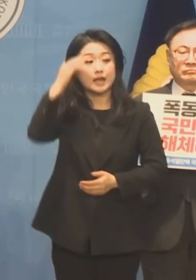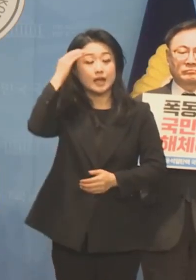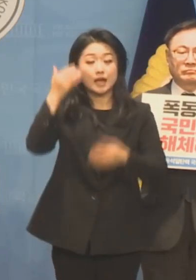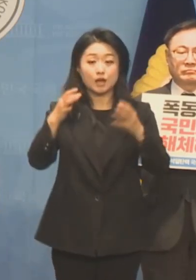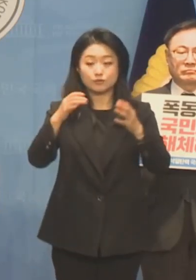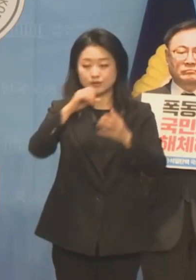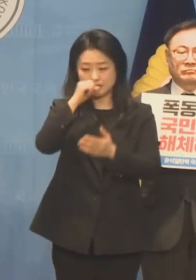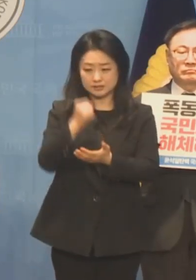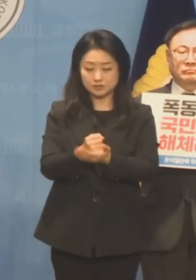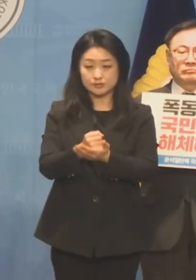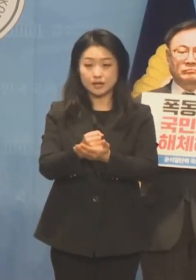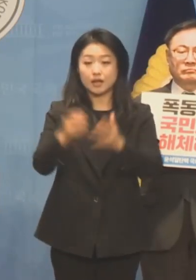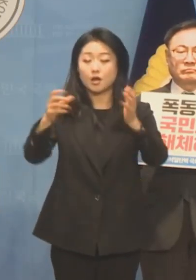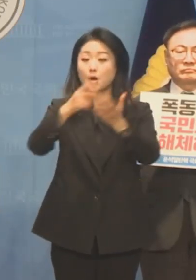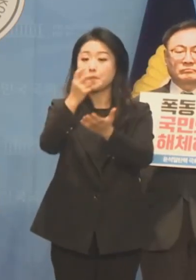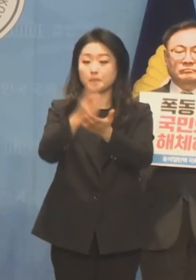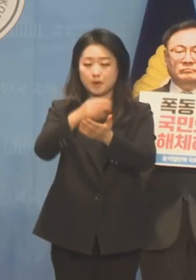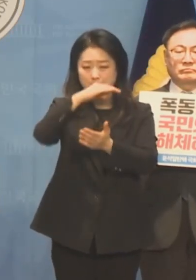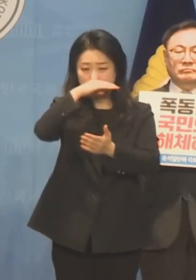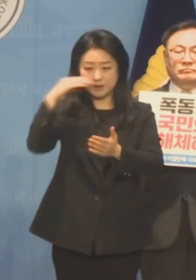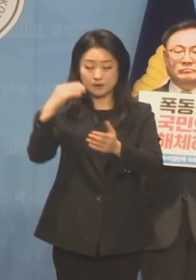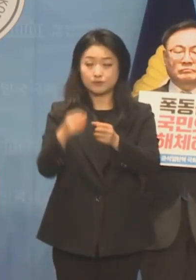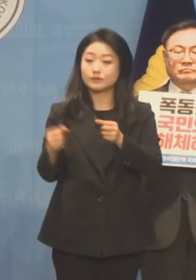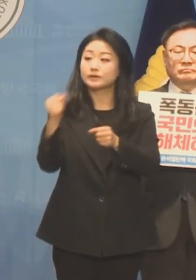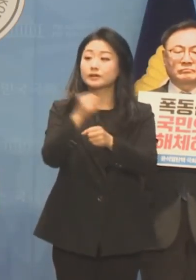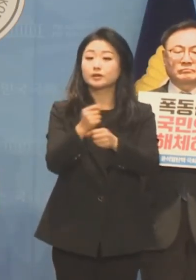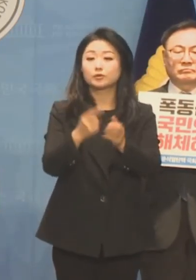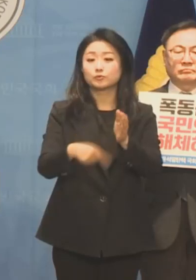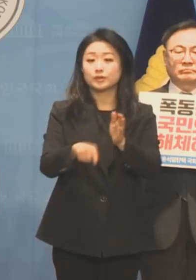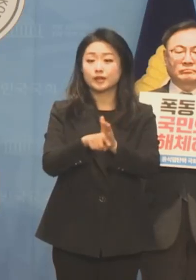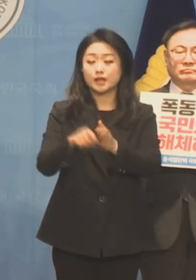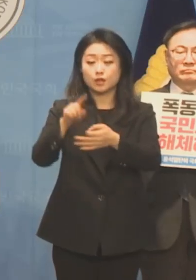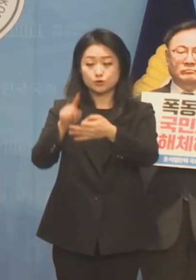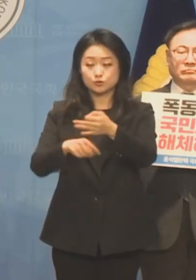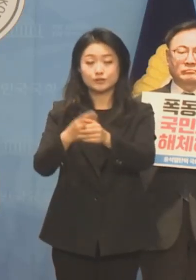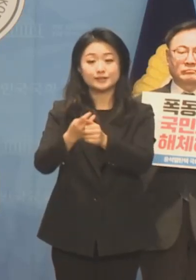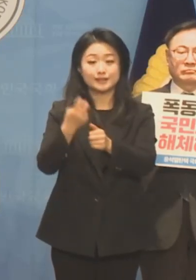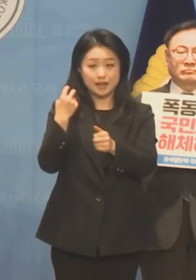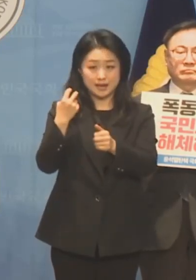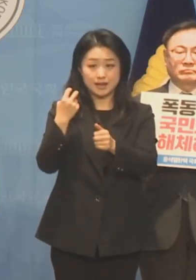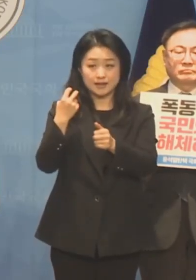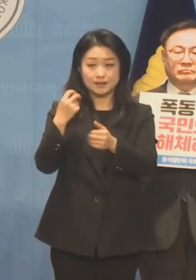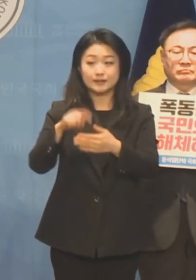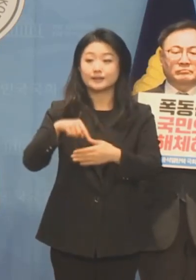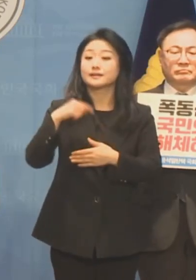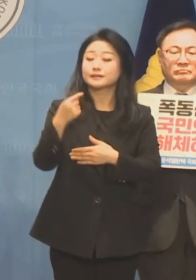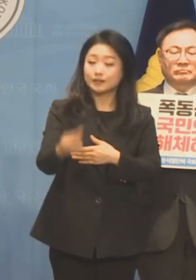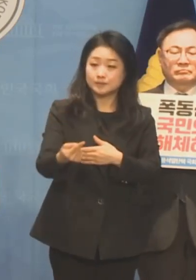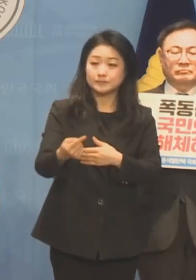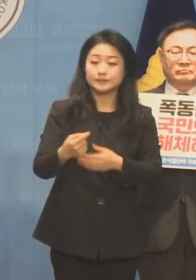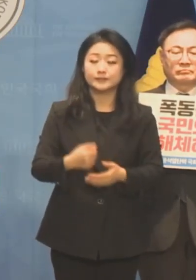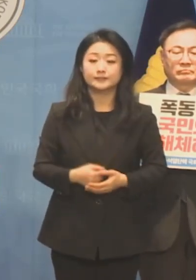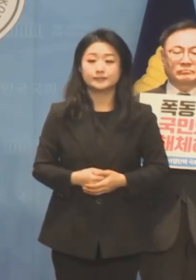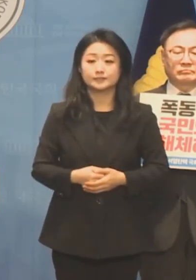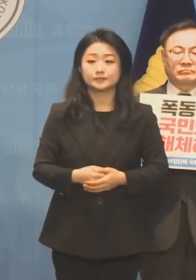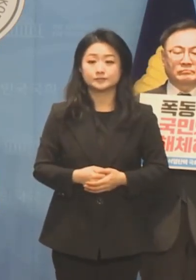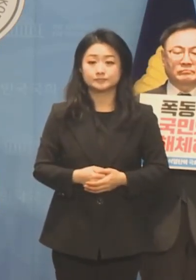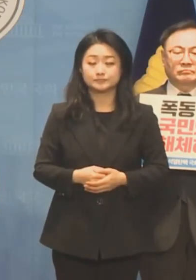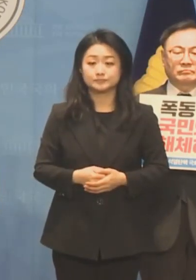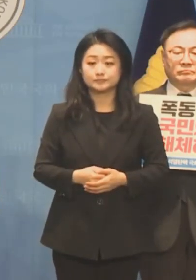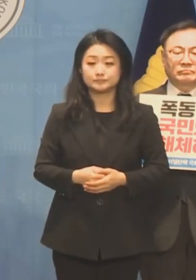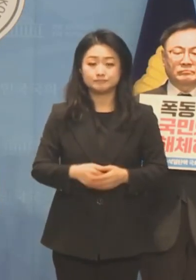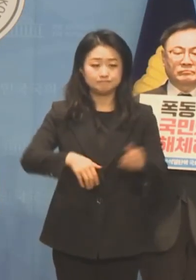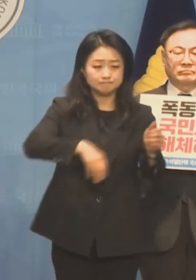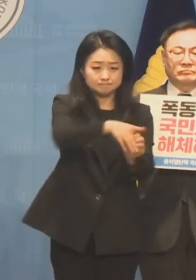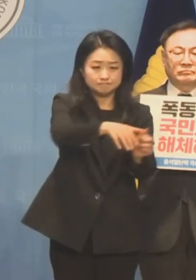대한민국의 정상화와 헌법 질서를 수호하기 위해서는 윤석열 탄핵에서 멈추어서는 안 됩니다. 백색